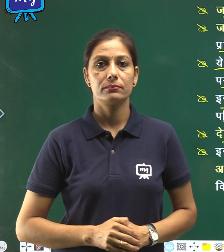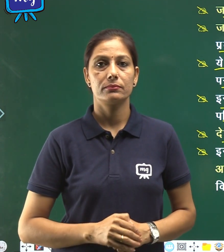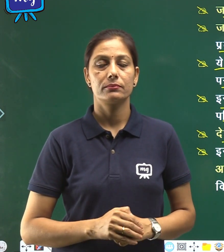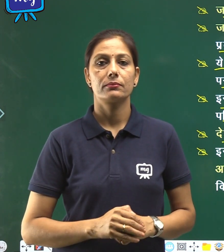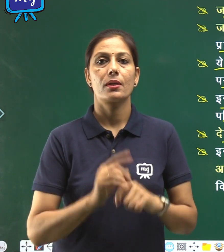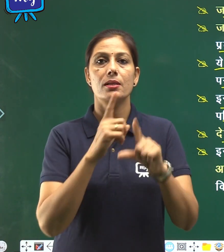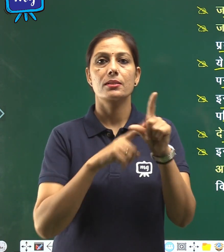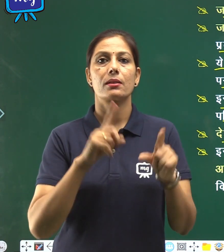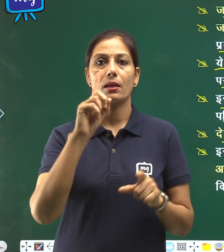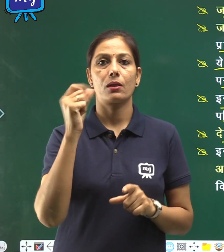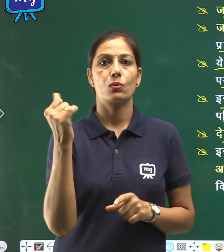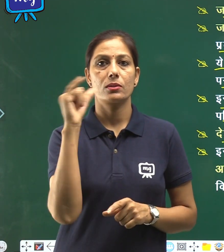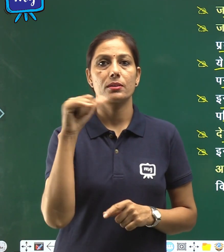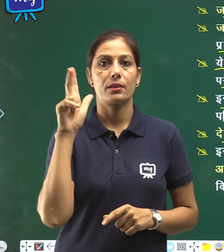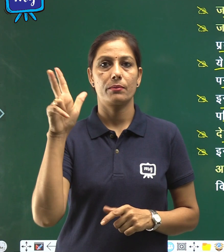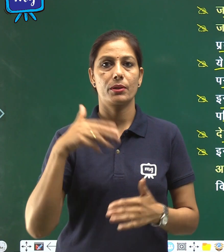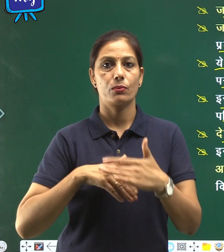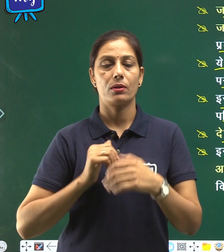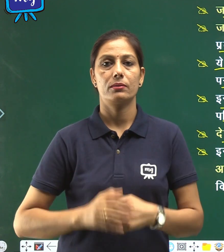सन 1968 में हुआ।